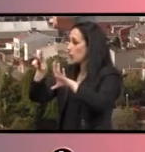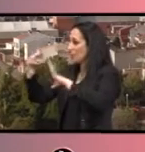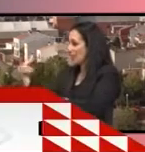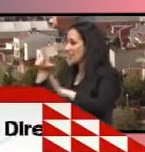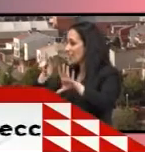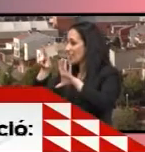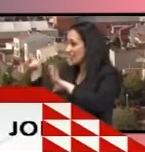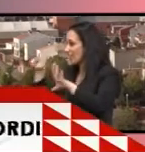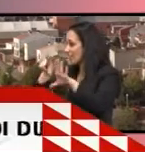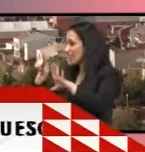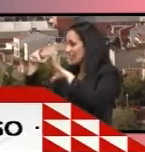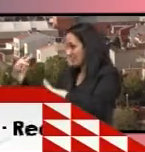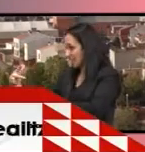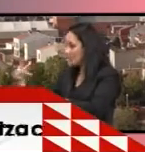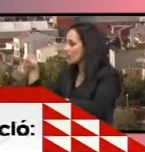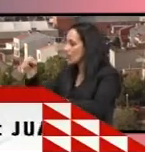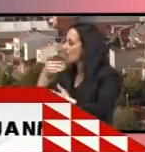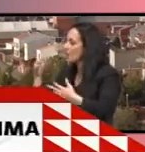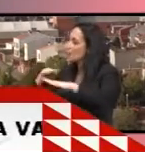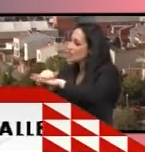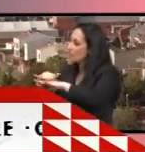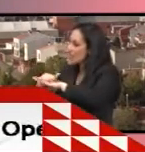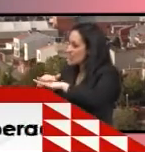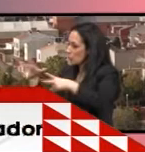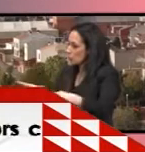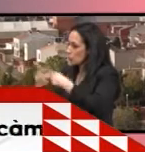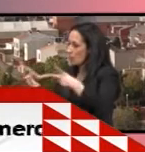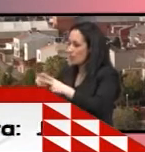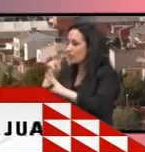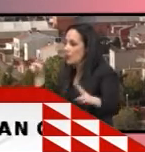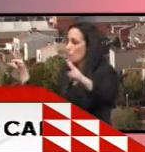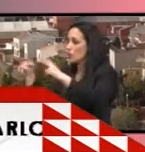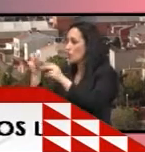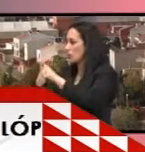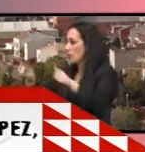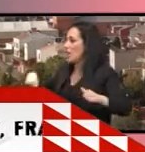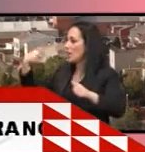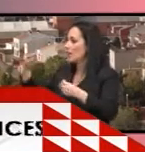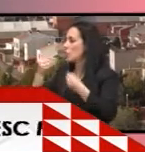788 33 33 93 788 33 33 33, i sobretot a les xarxes socials. Ens veiem al pròxim programa La nit dels savis. Gràcies.